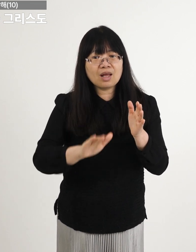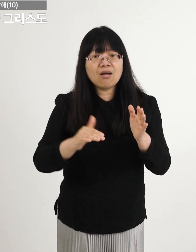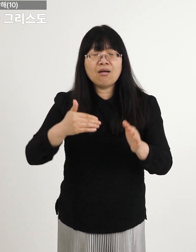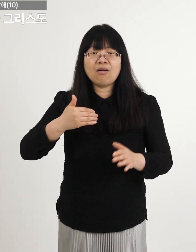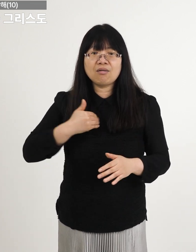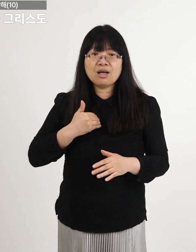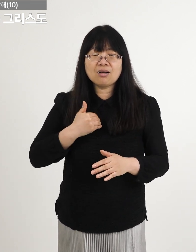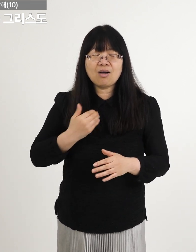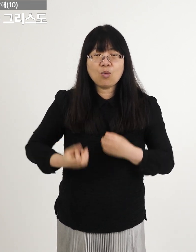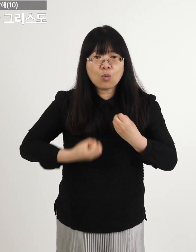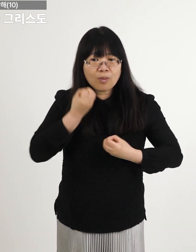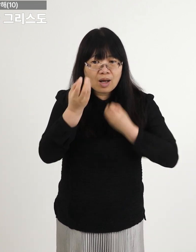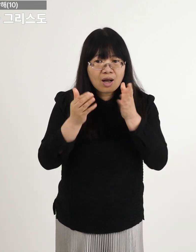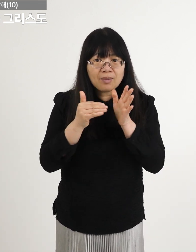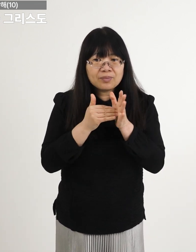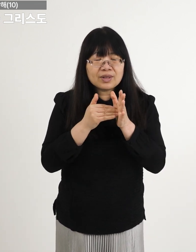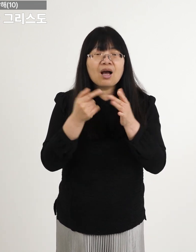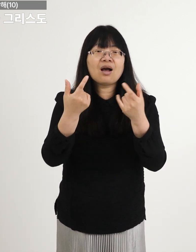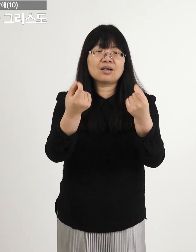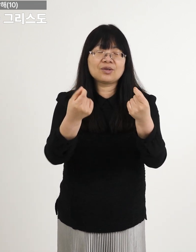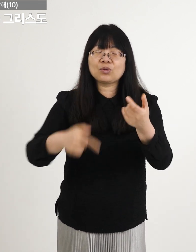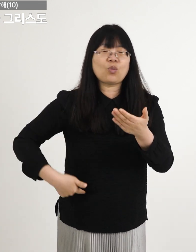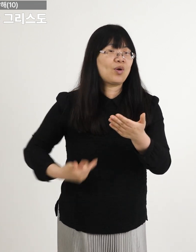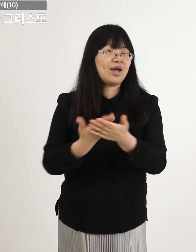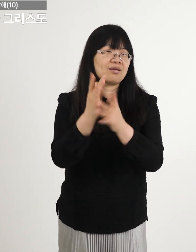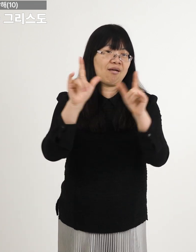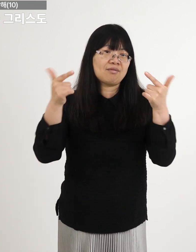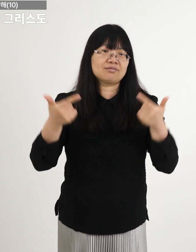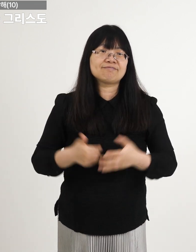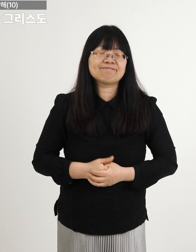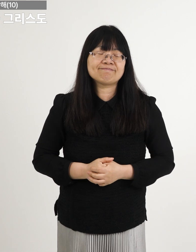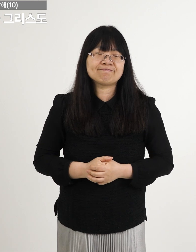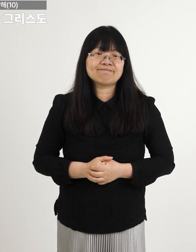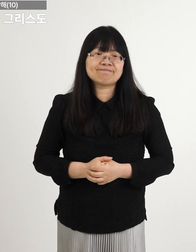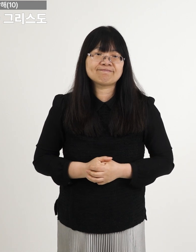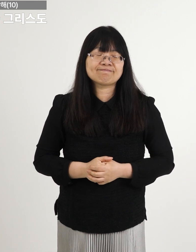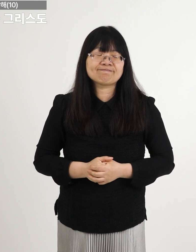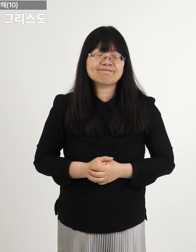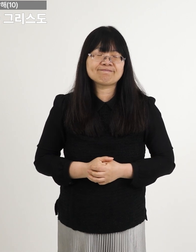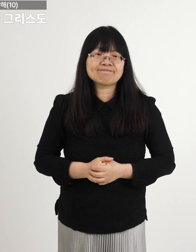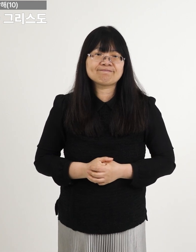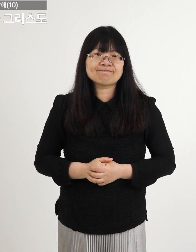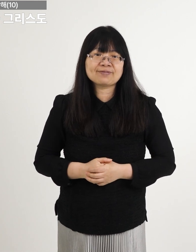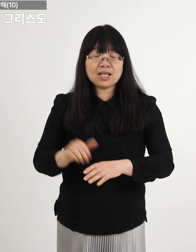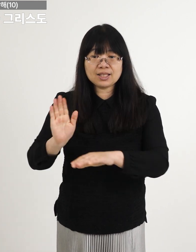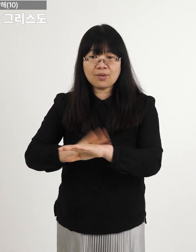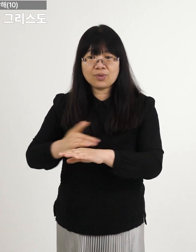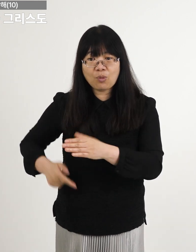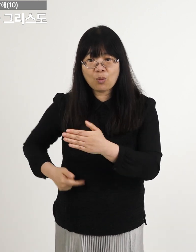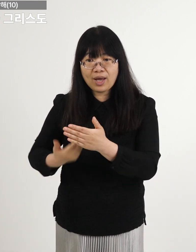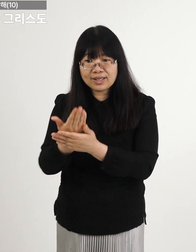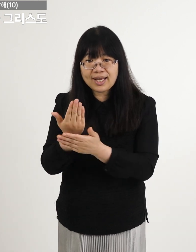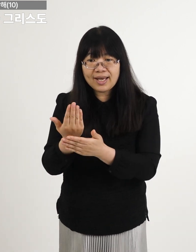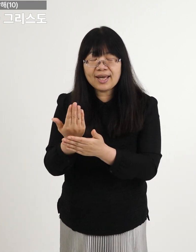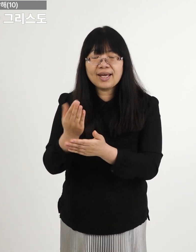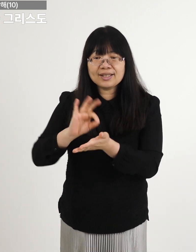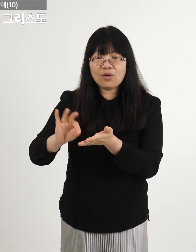내가 고백합니다. 그런 회개가 아니에요. 그 회개는 히브리 말에